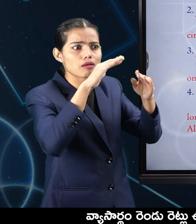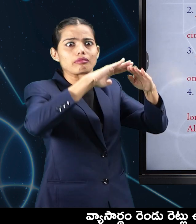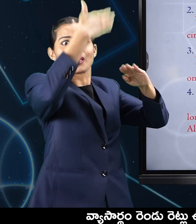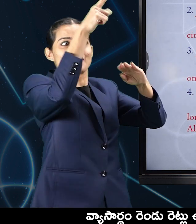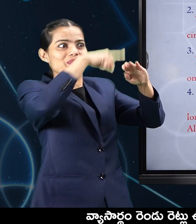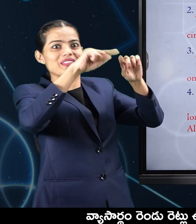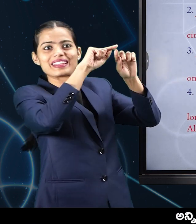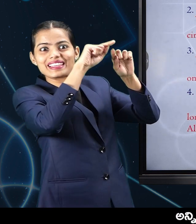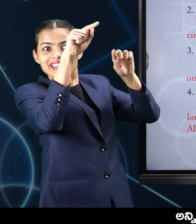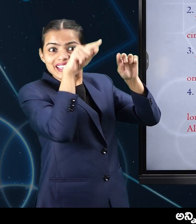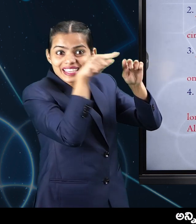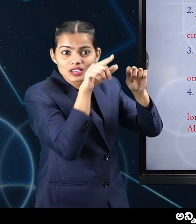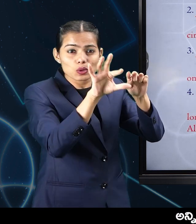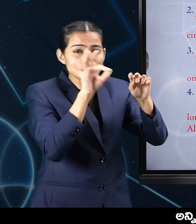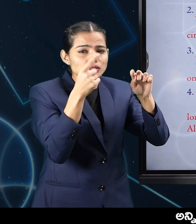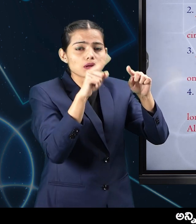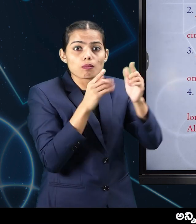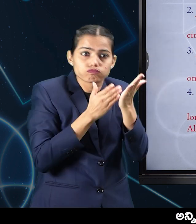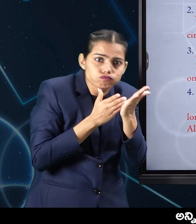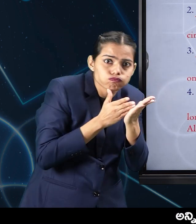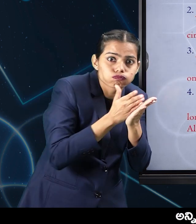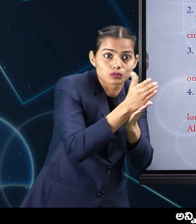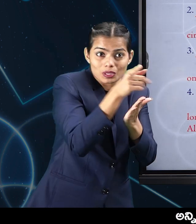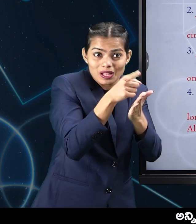తీగ. అన్ని వ్యాసాల పొడవు ఒకే విధంగా ఉంటుంది.